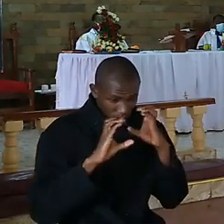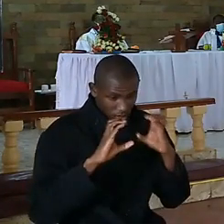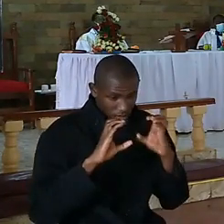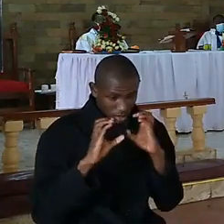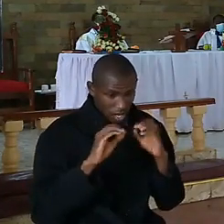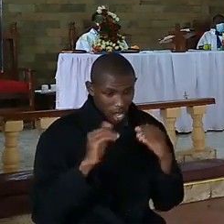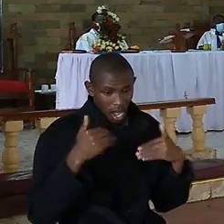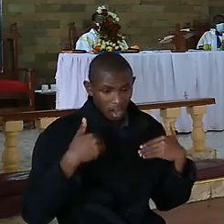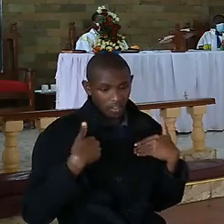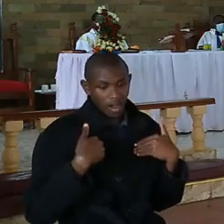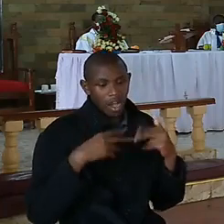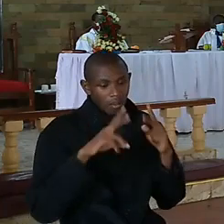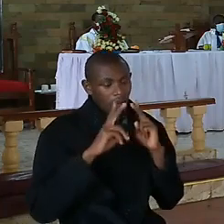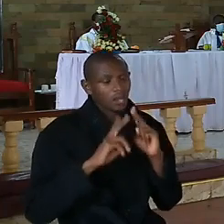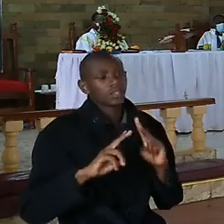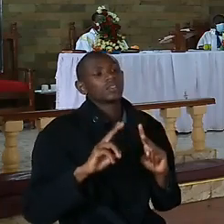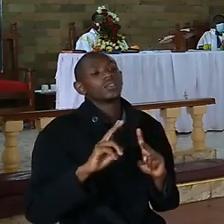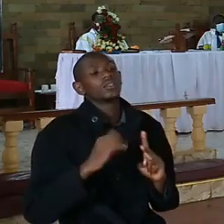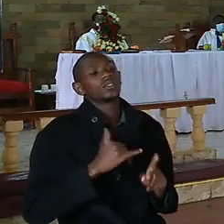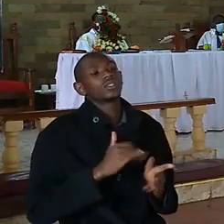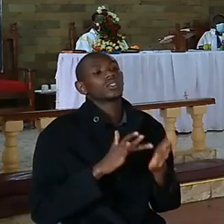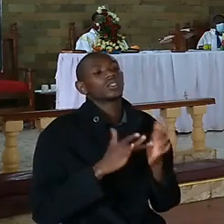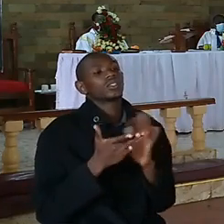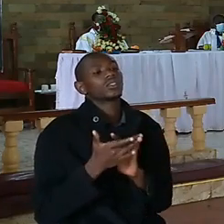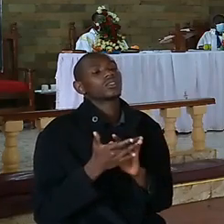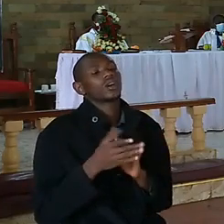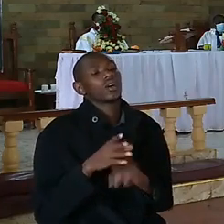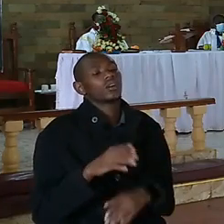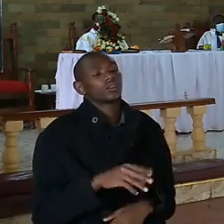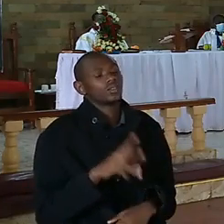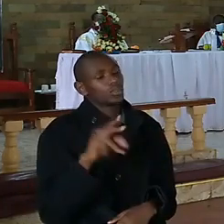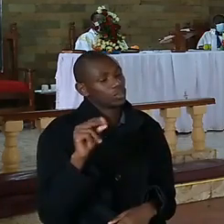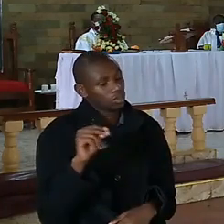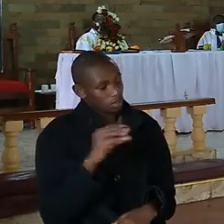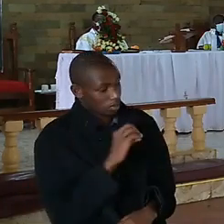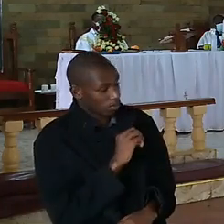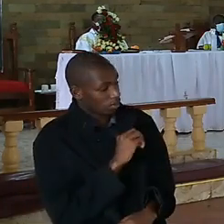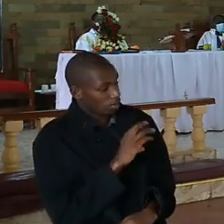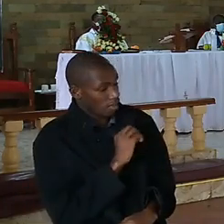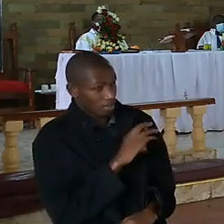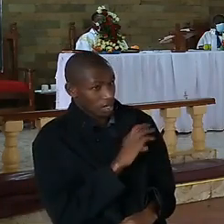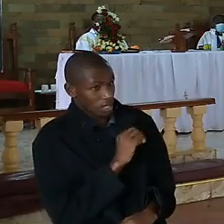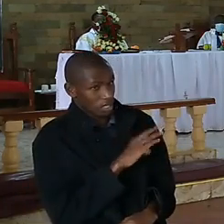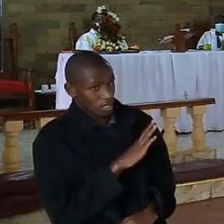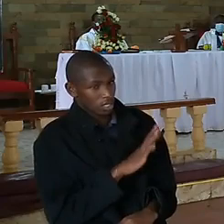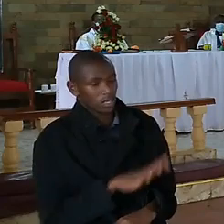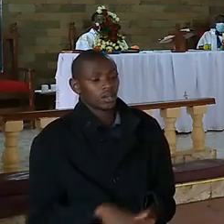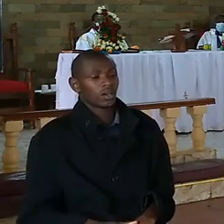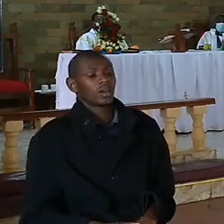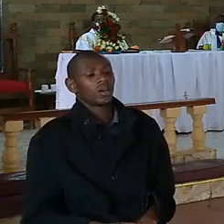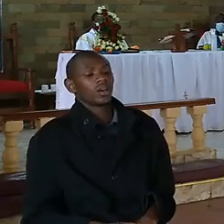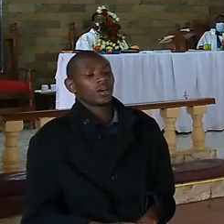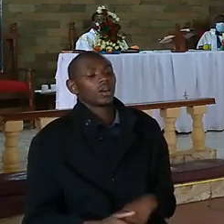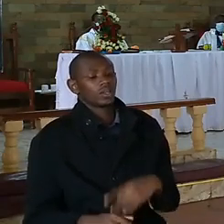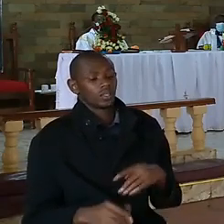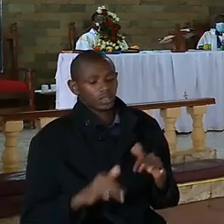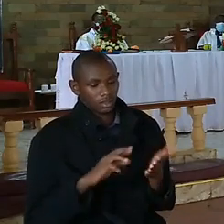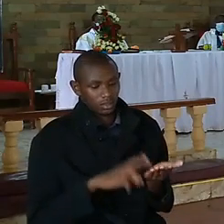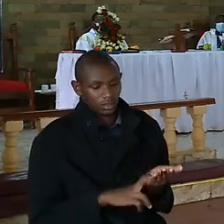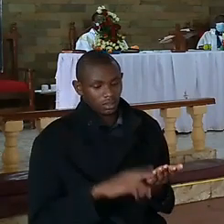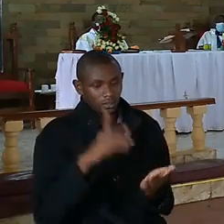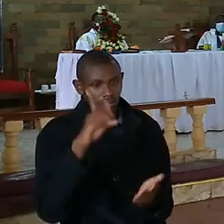ina hinya nenie tiga iwe tigera ake introduce kuleo na hende ria tonyire gataru kana hende ria